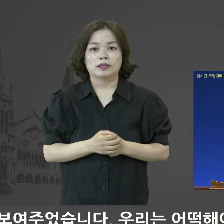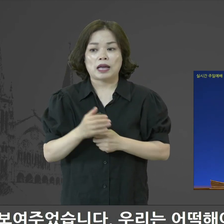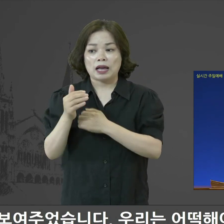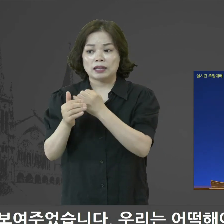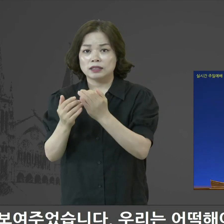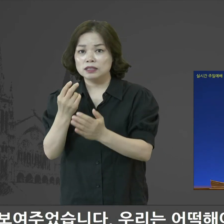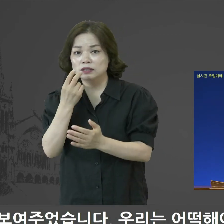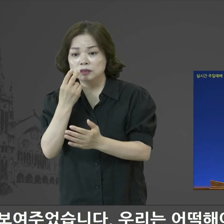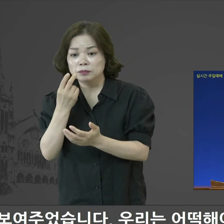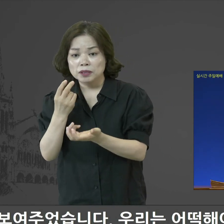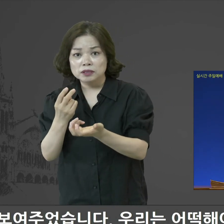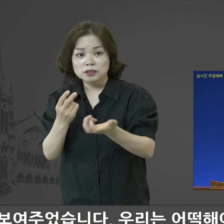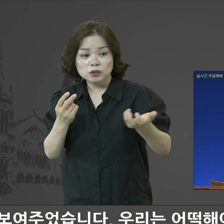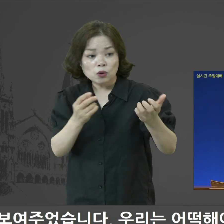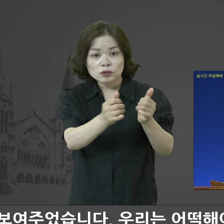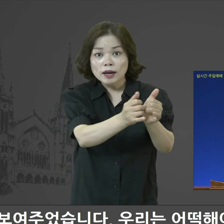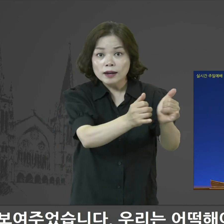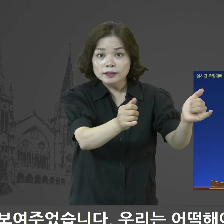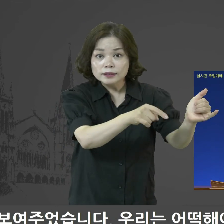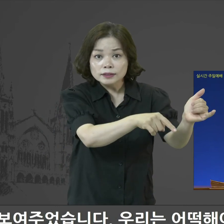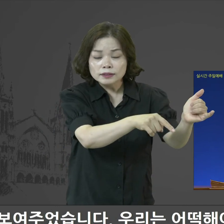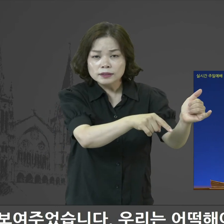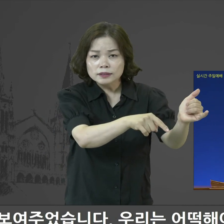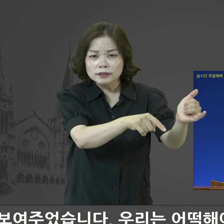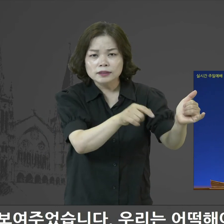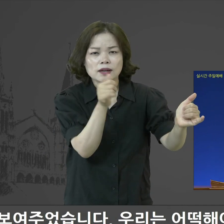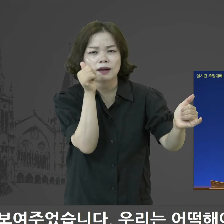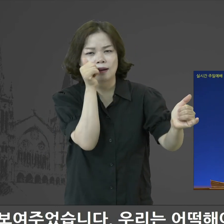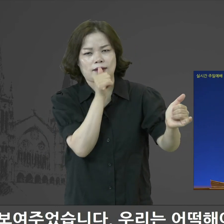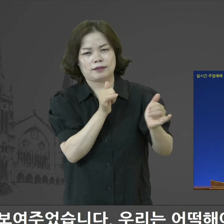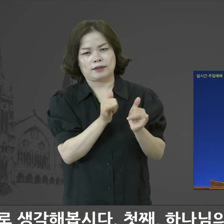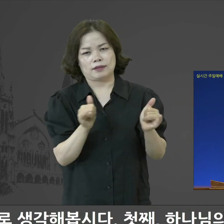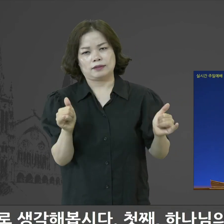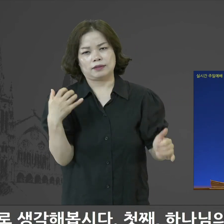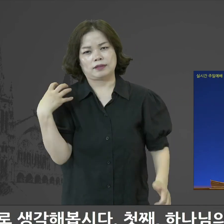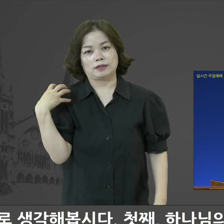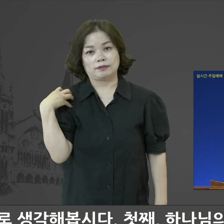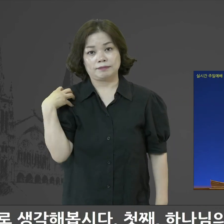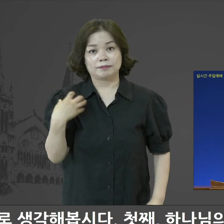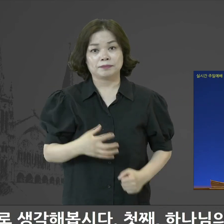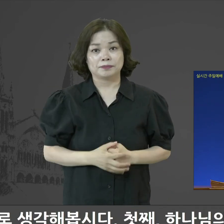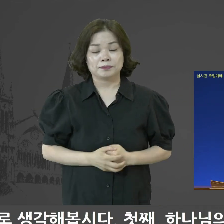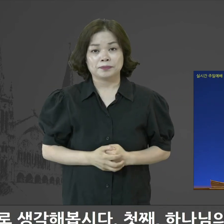하나님의 생명에서 떠나 있는 자들을 안내하는 자가 되었으면 좋겠습니다.